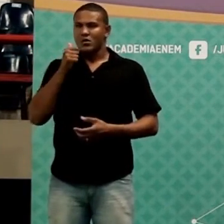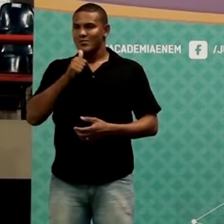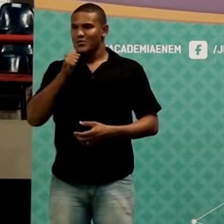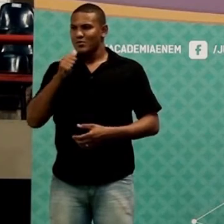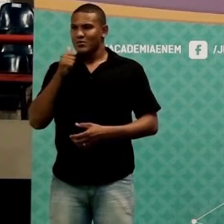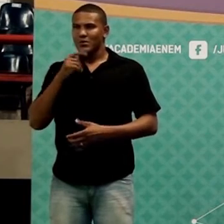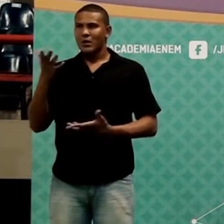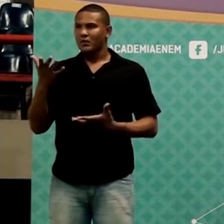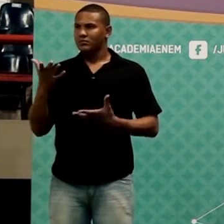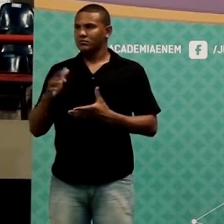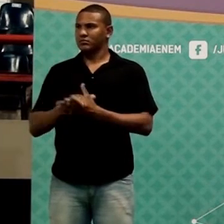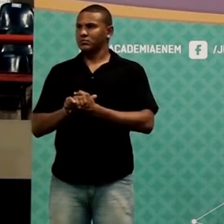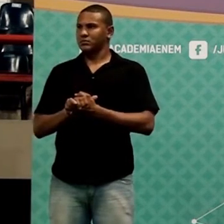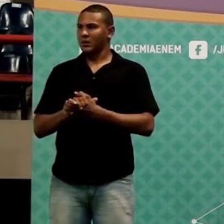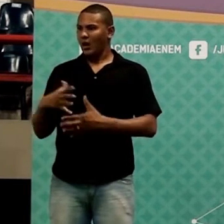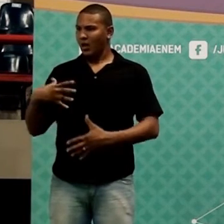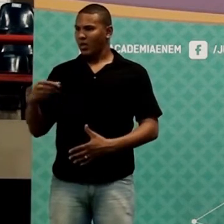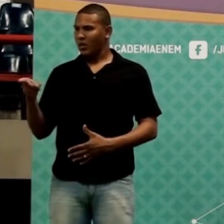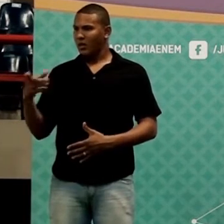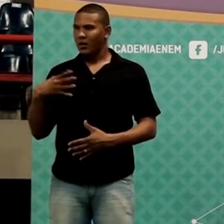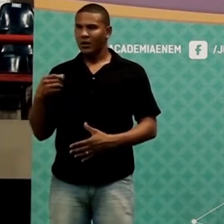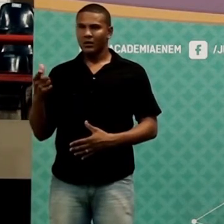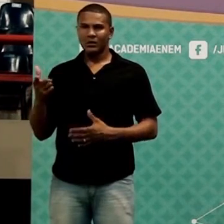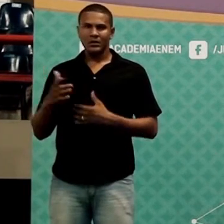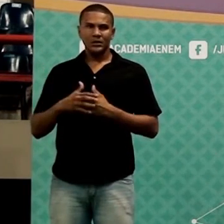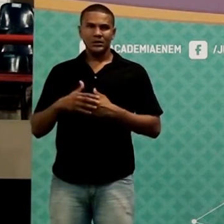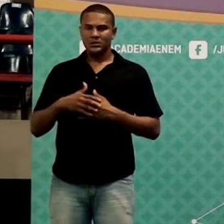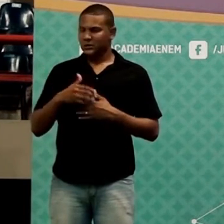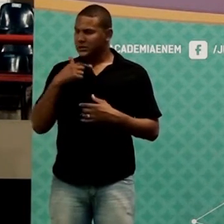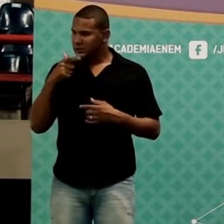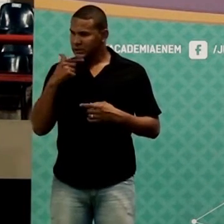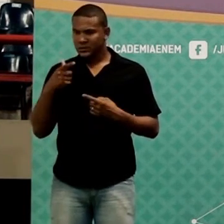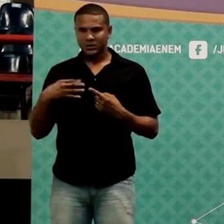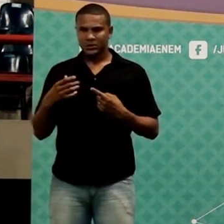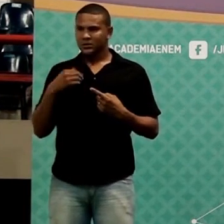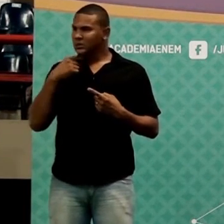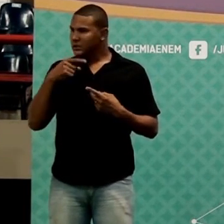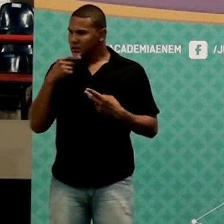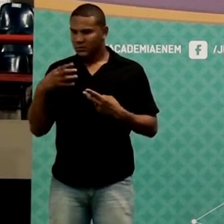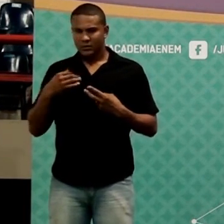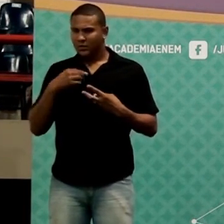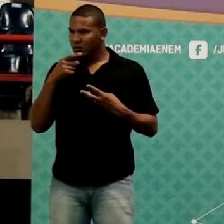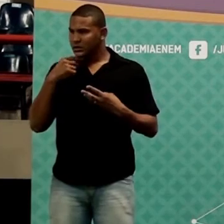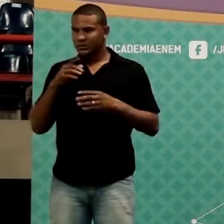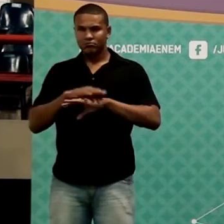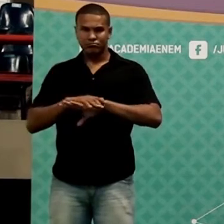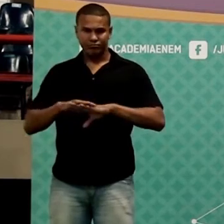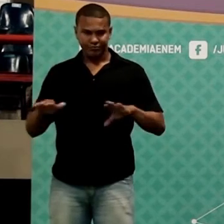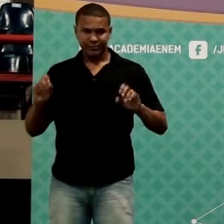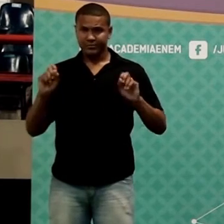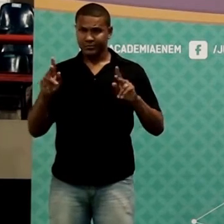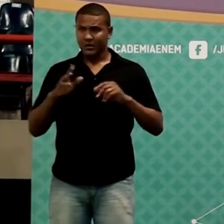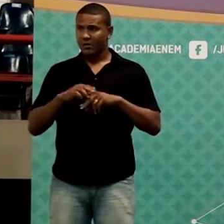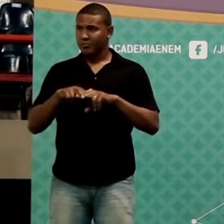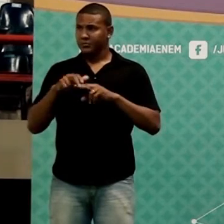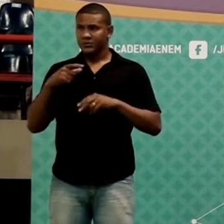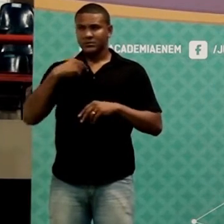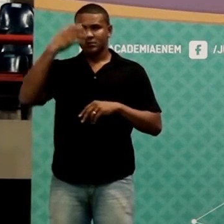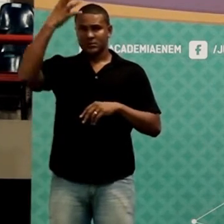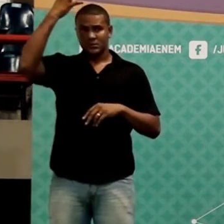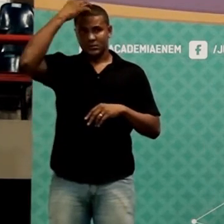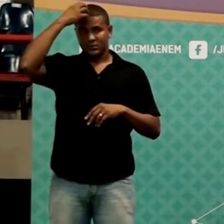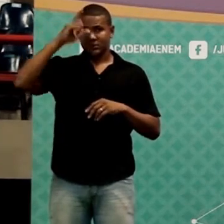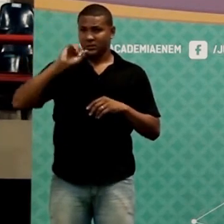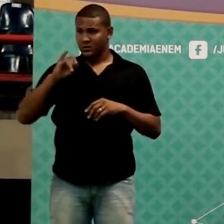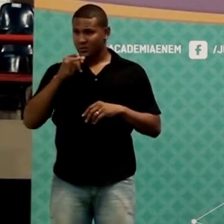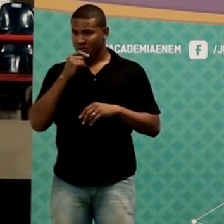filhos. Ela tentou ter um filho, não deu certo, e ela não consegue mais ter filhos. Então o rei Henrique VIII, quando